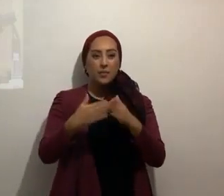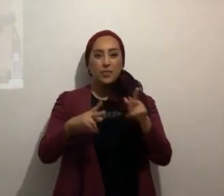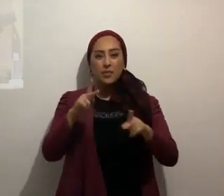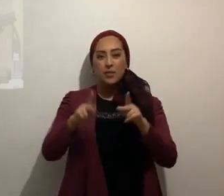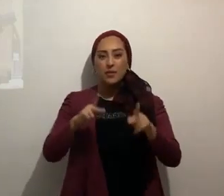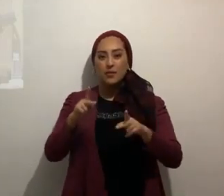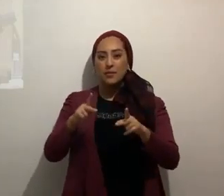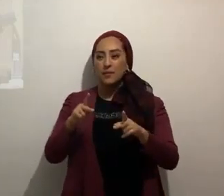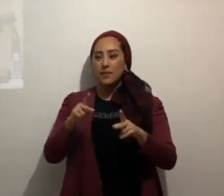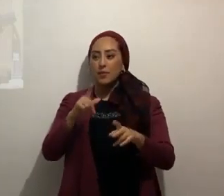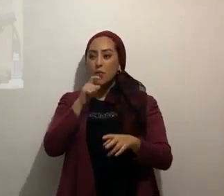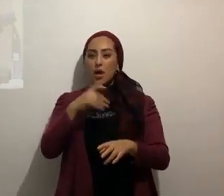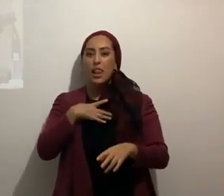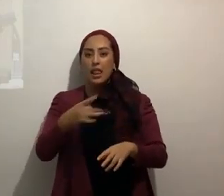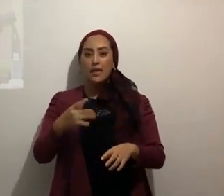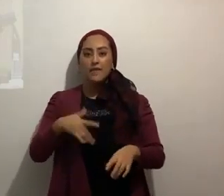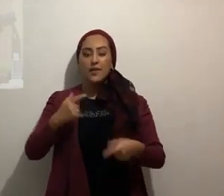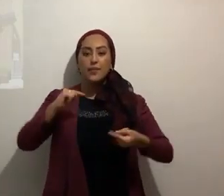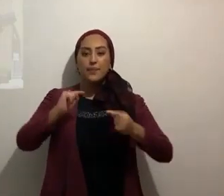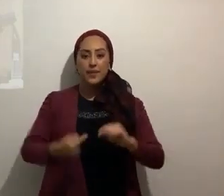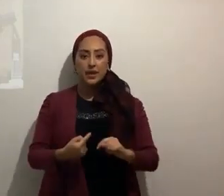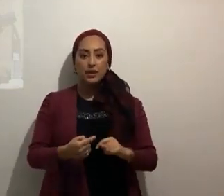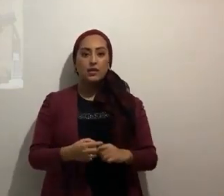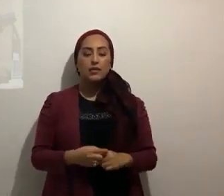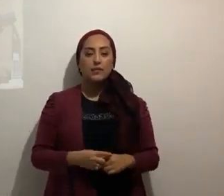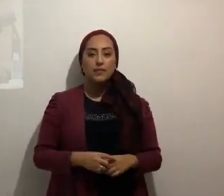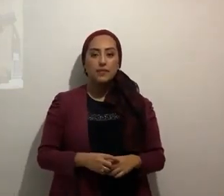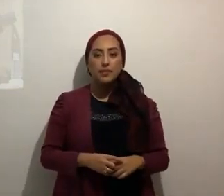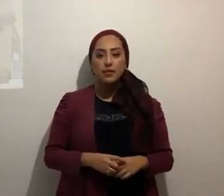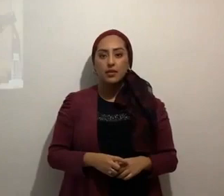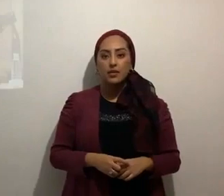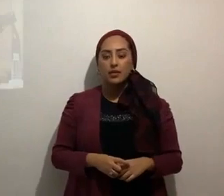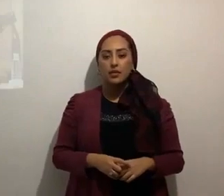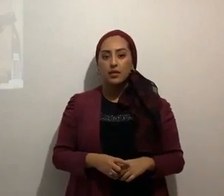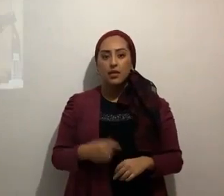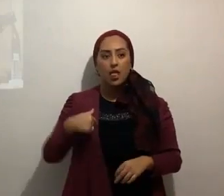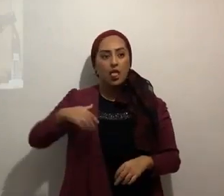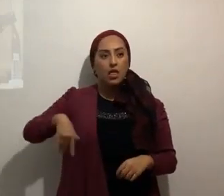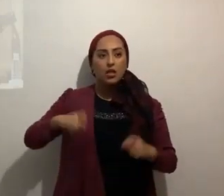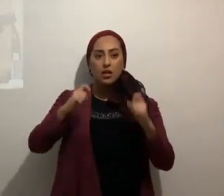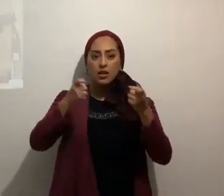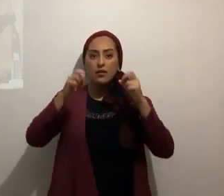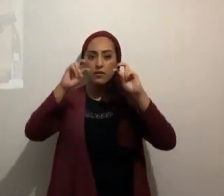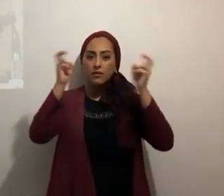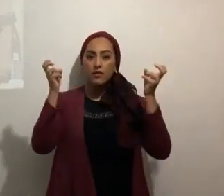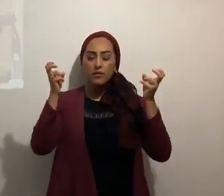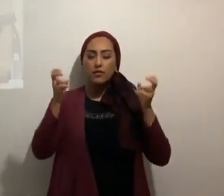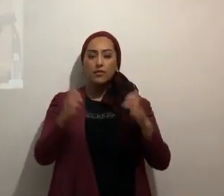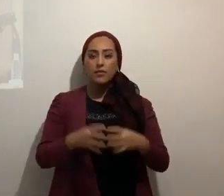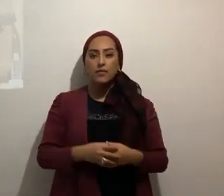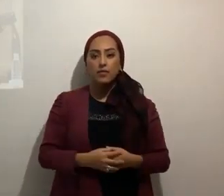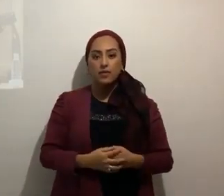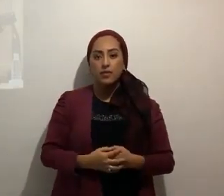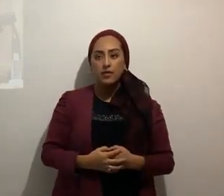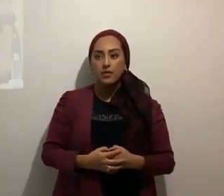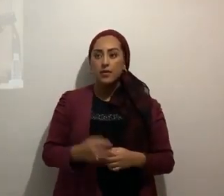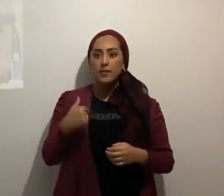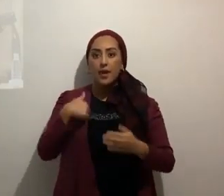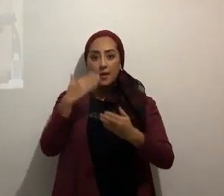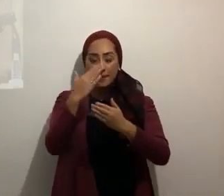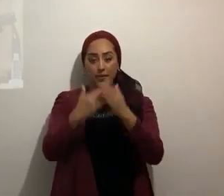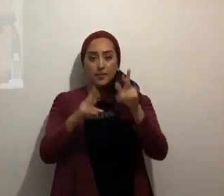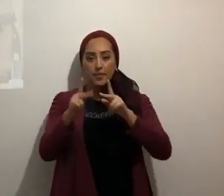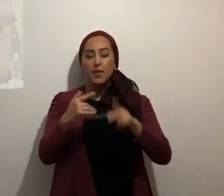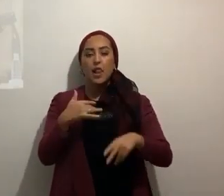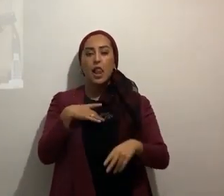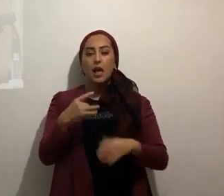el sadismo, ¿sí? Creo que no he dado unos temas así como tal con esos títulos, pero es que hay gente que